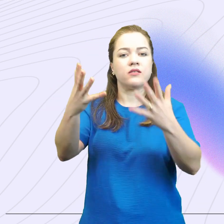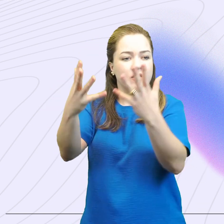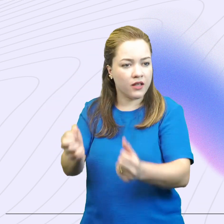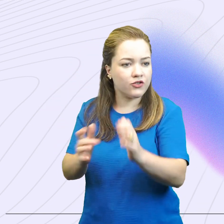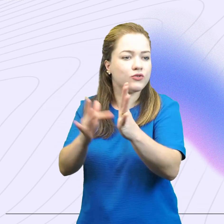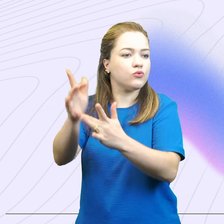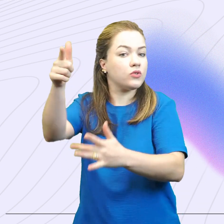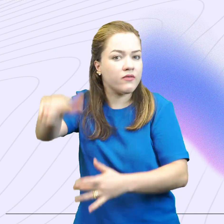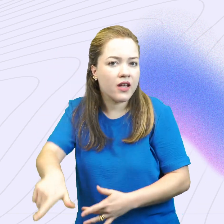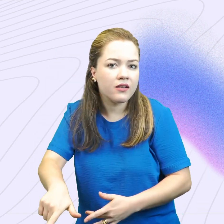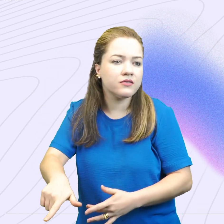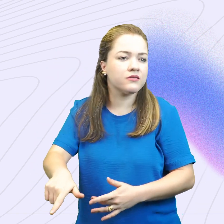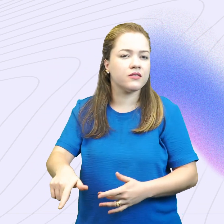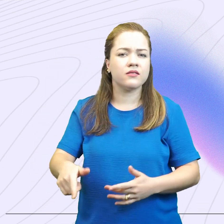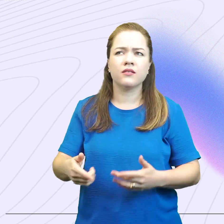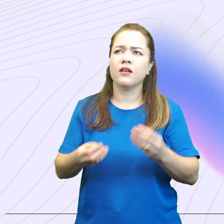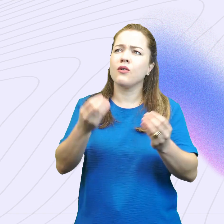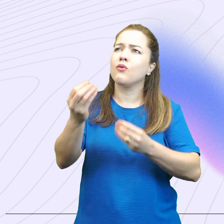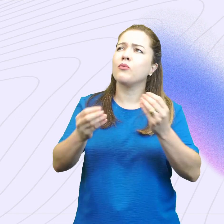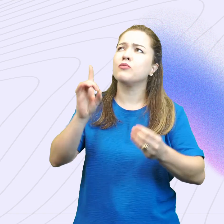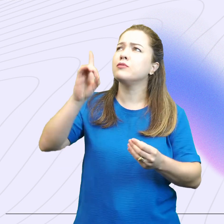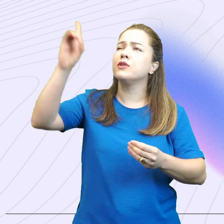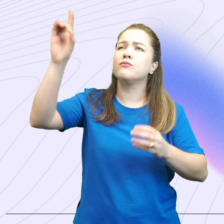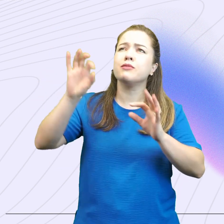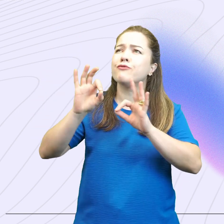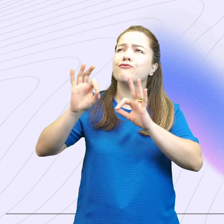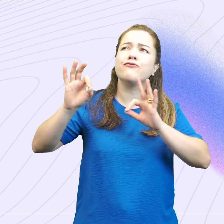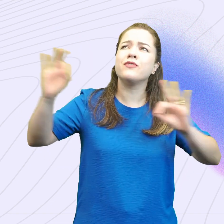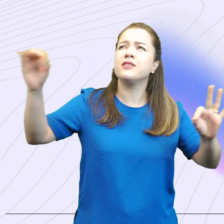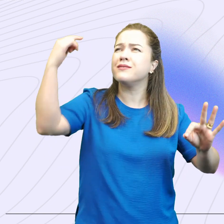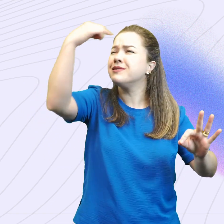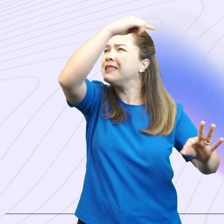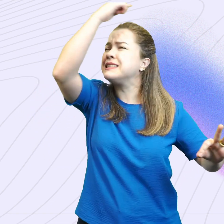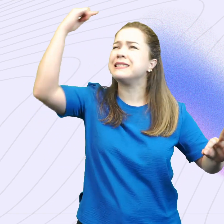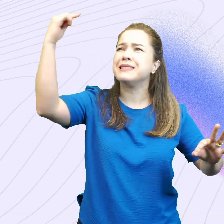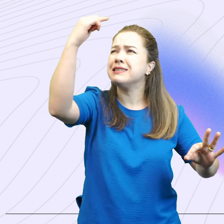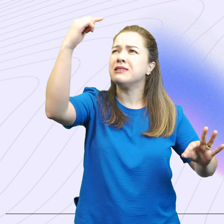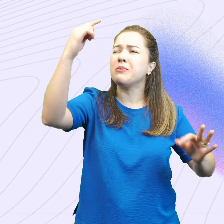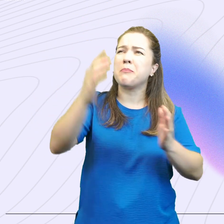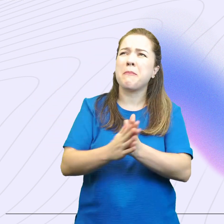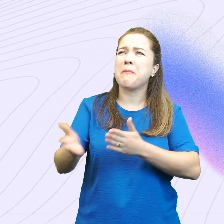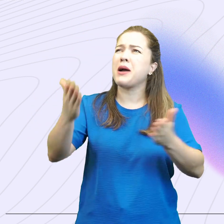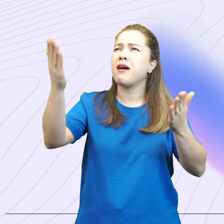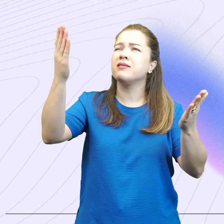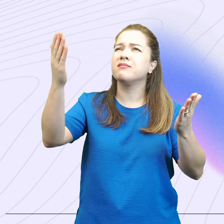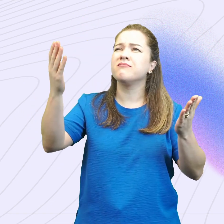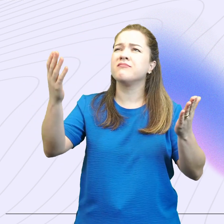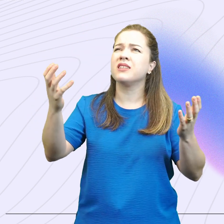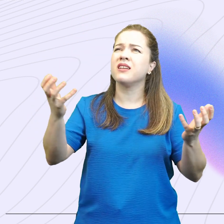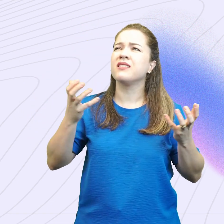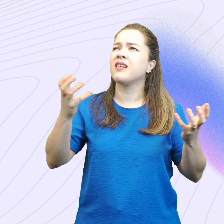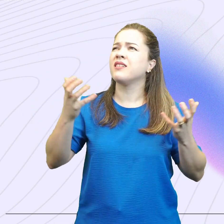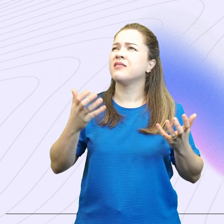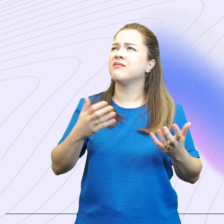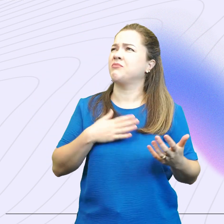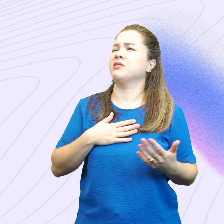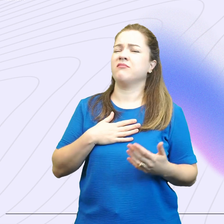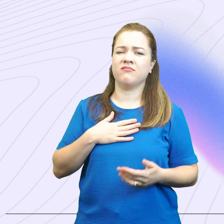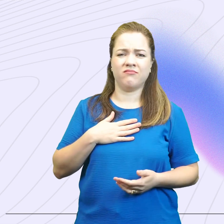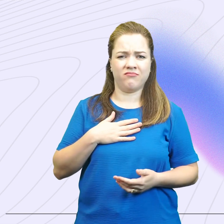Jesus de novo. E eu falava, como que um Deus que é tão perfeito, tão santo, tão maravilhoso, pode querer algo de